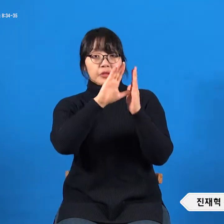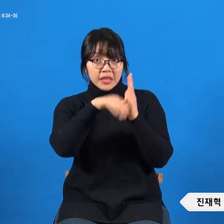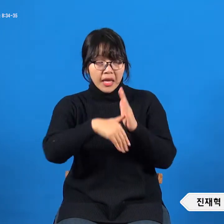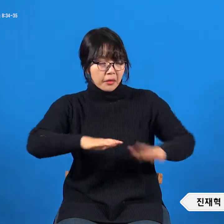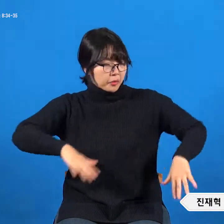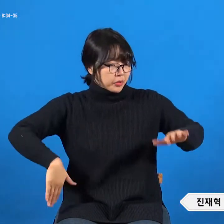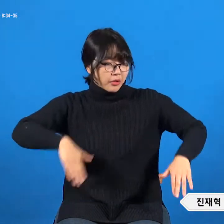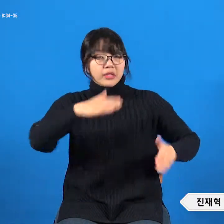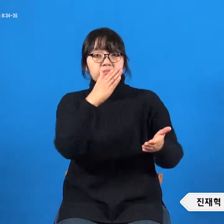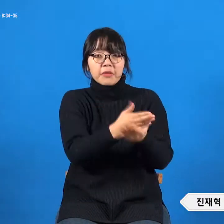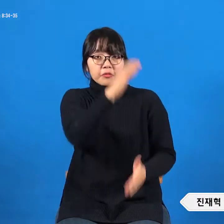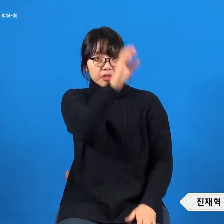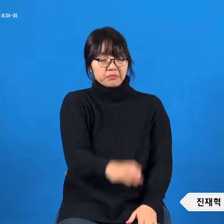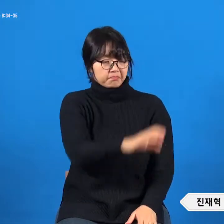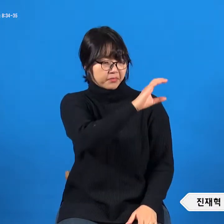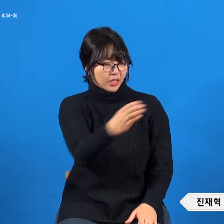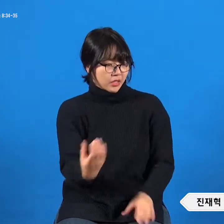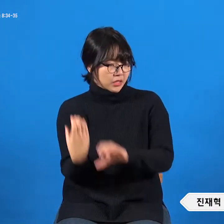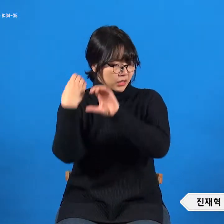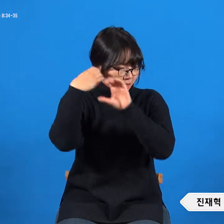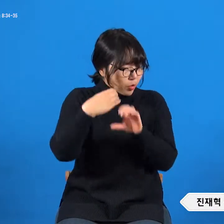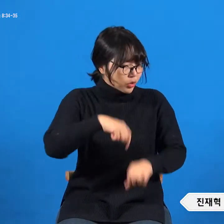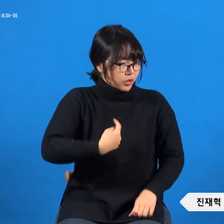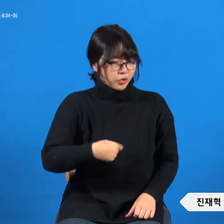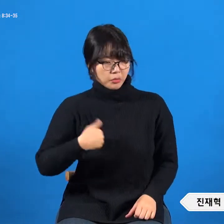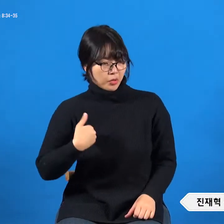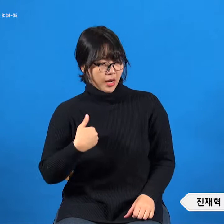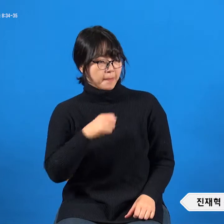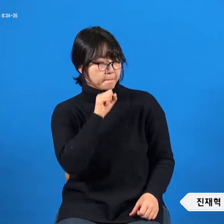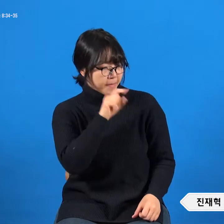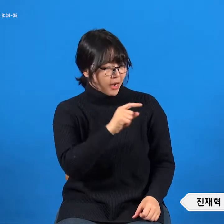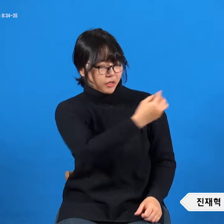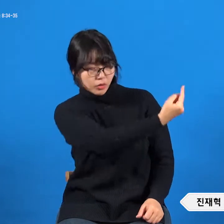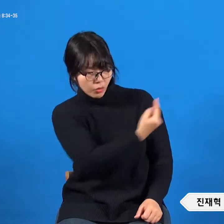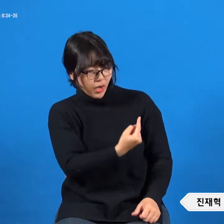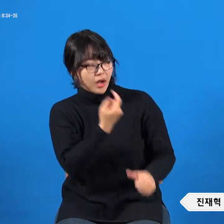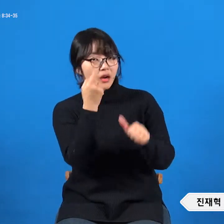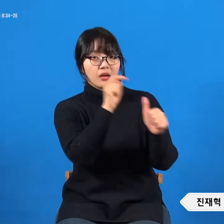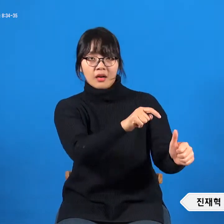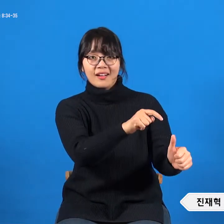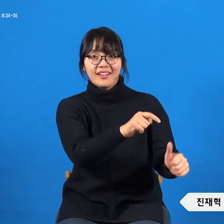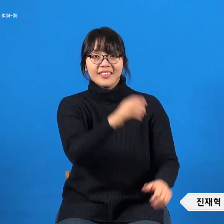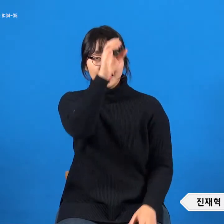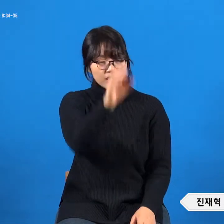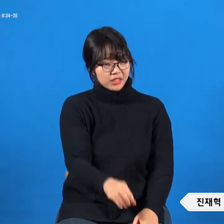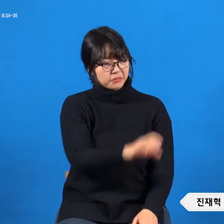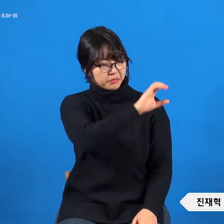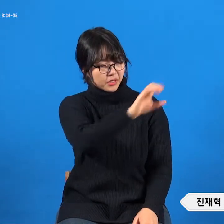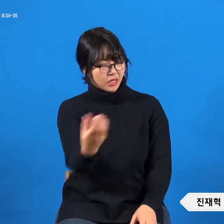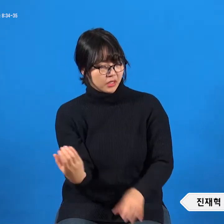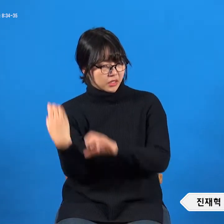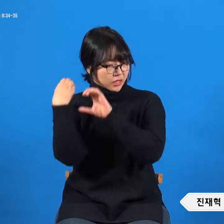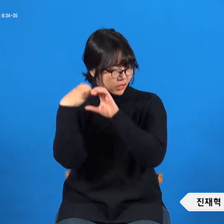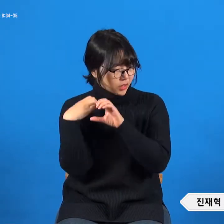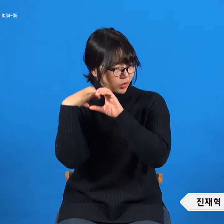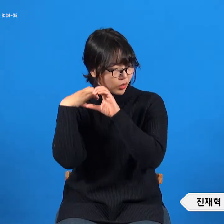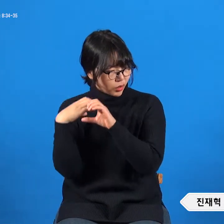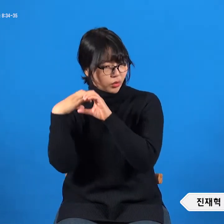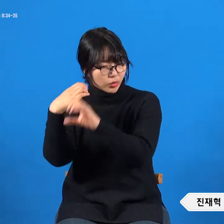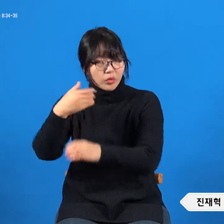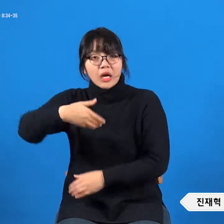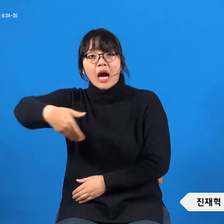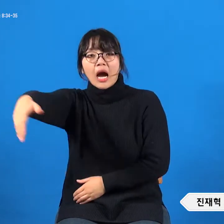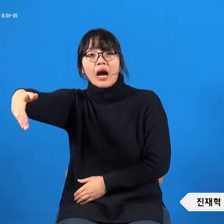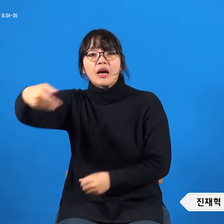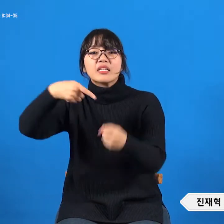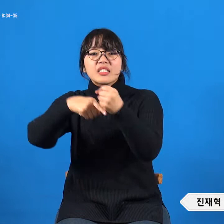십자가를 지고 자기를 부인하며 나를 쫓으라고 말씀합니다. 십자가를 지고 가는 그 길은